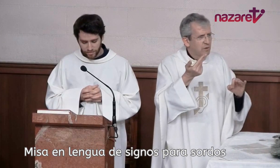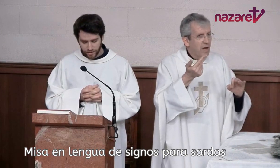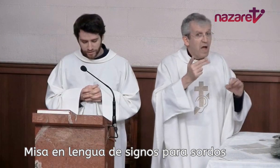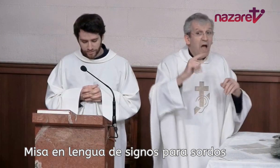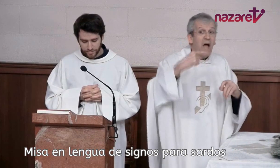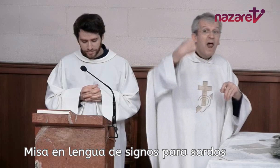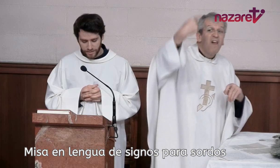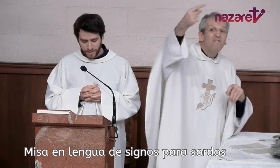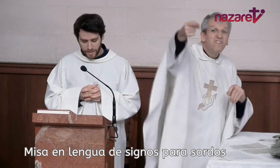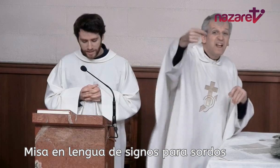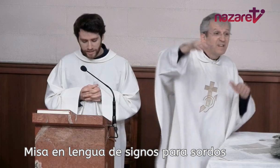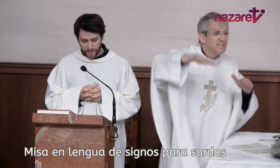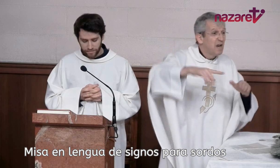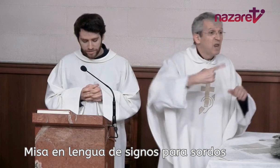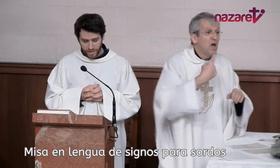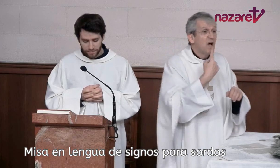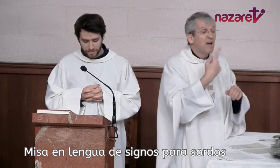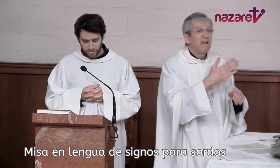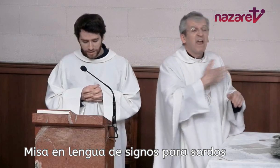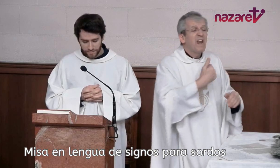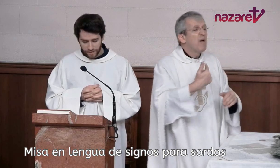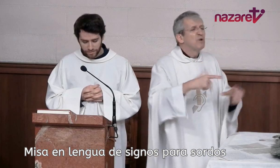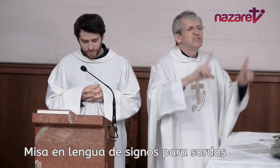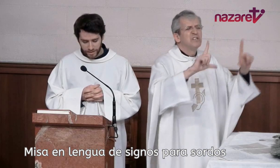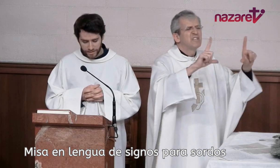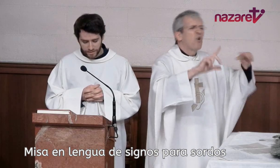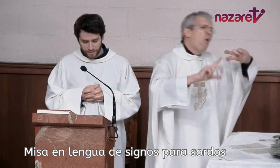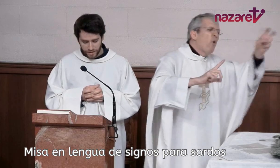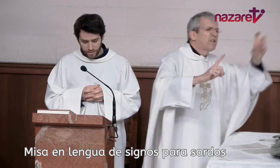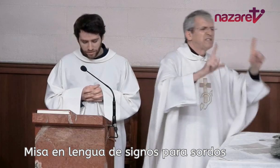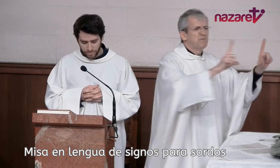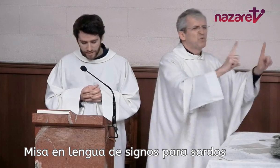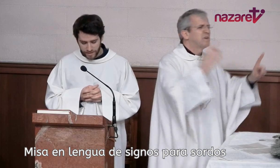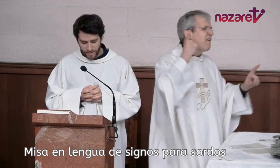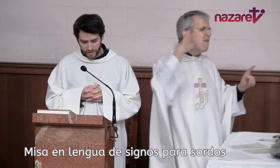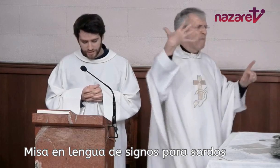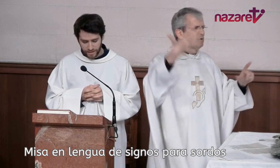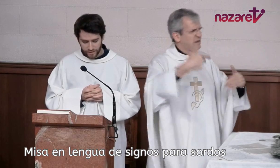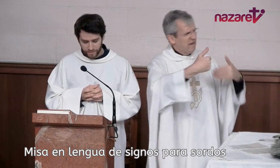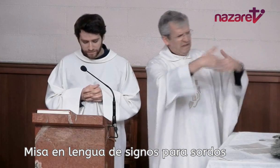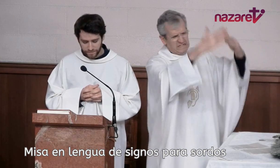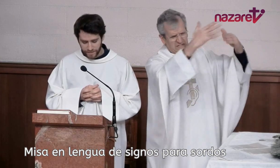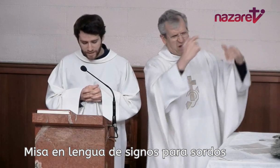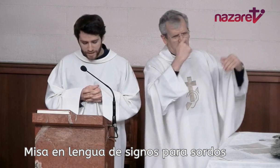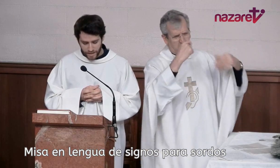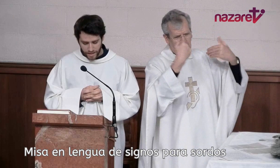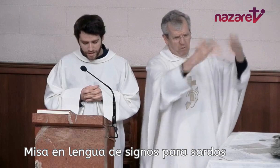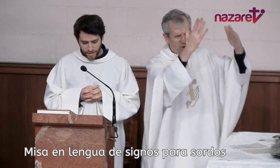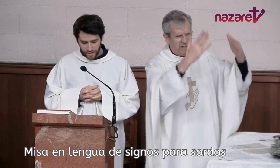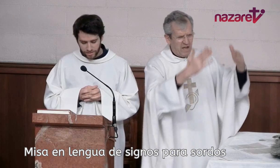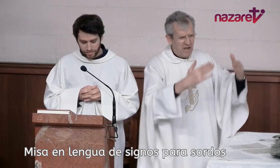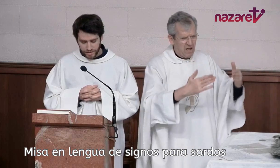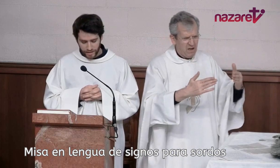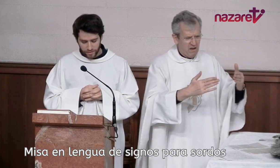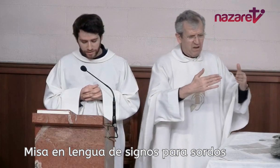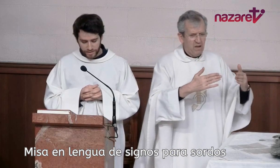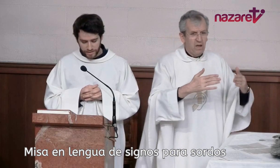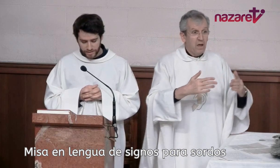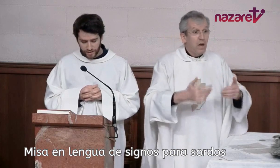oye un grito. Queremos las pinturas famosas. Olvídese de esta. El subastador insiste.